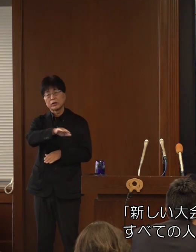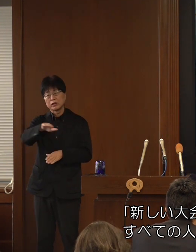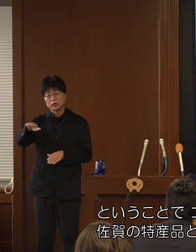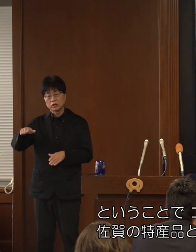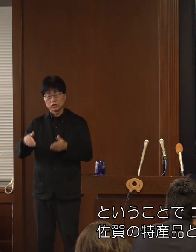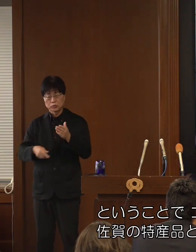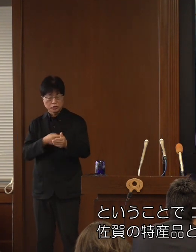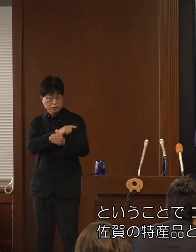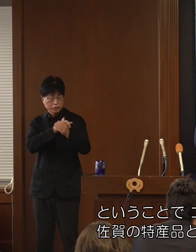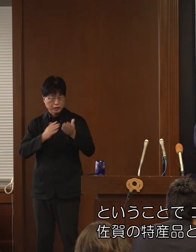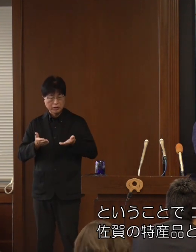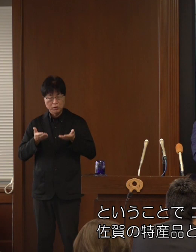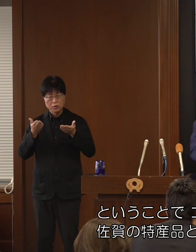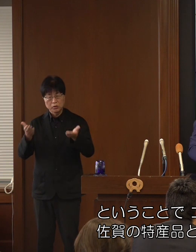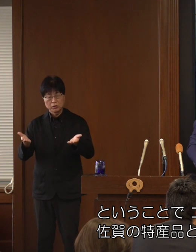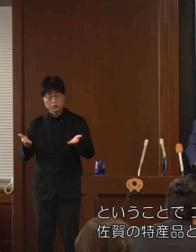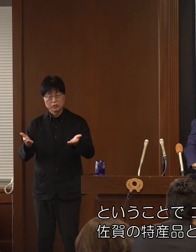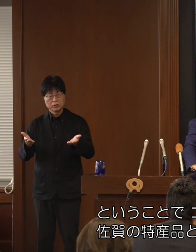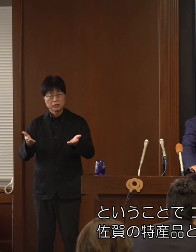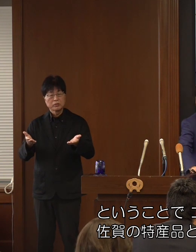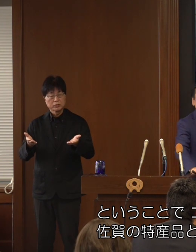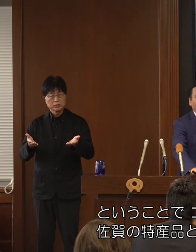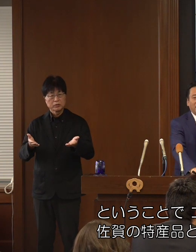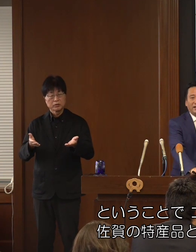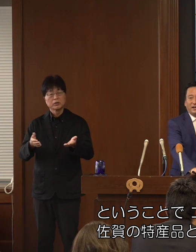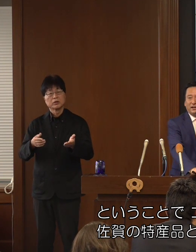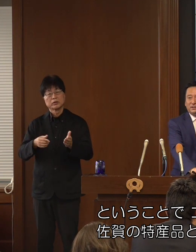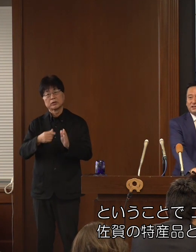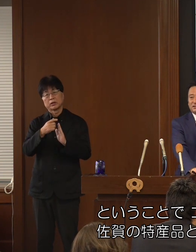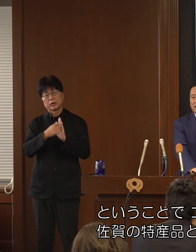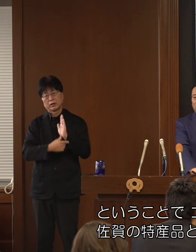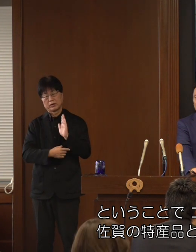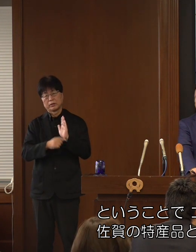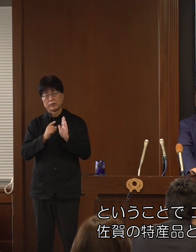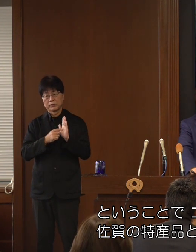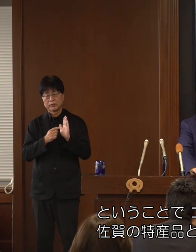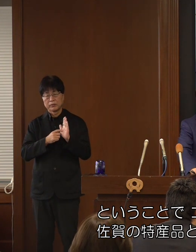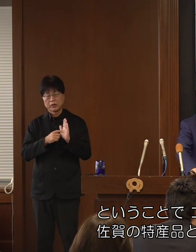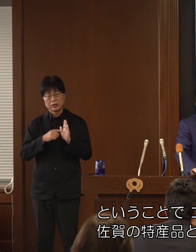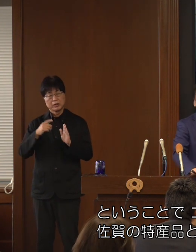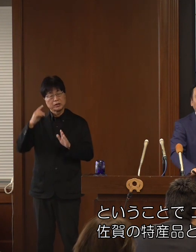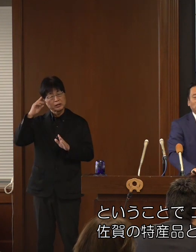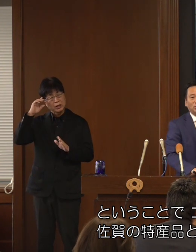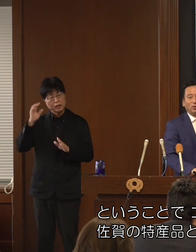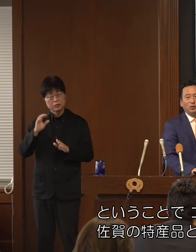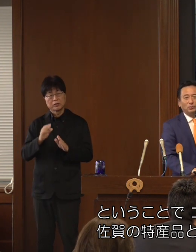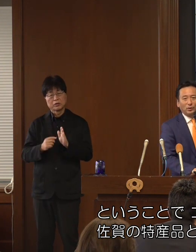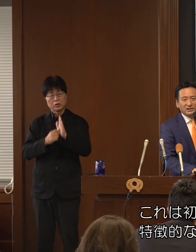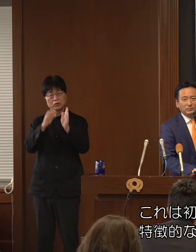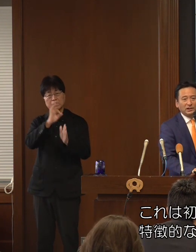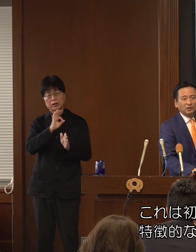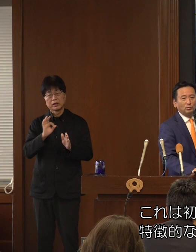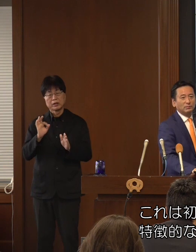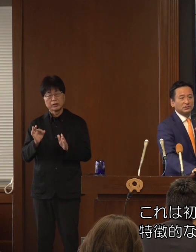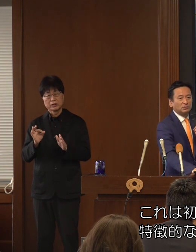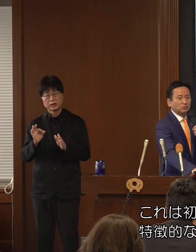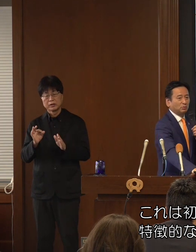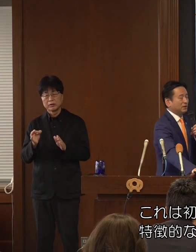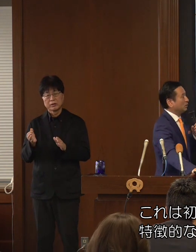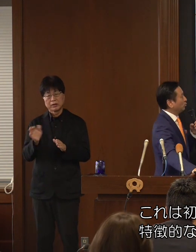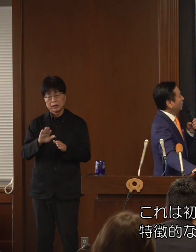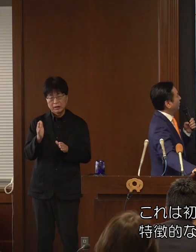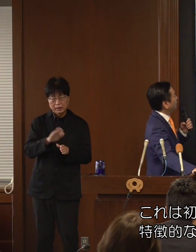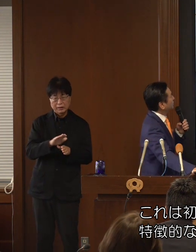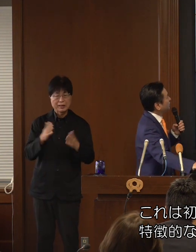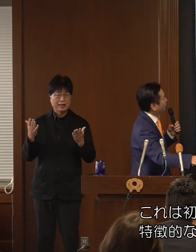をということで、コピーの中にですね、あまり佐賀の特産品とかを入れてないというのもこれ初めてだと思います。特